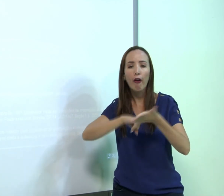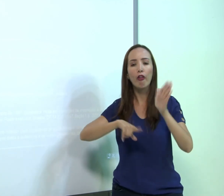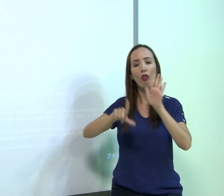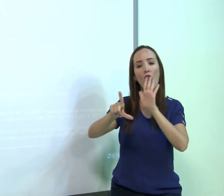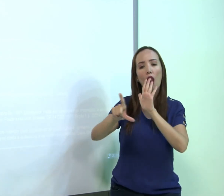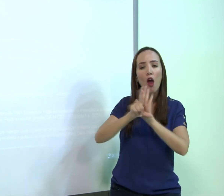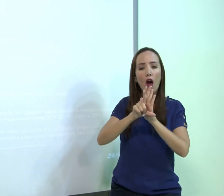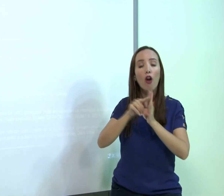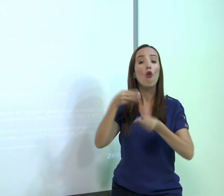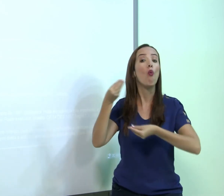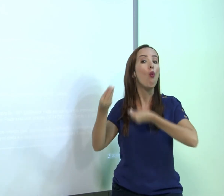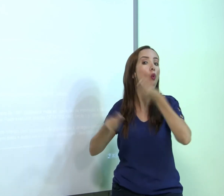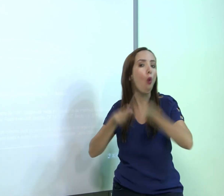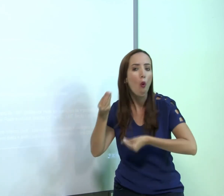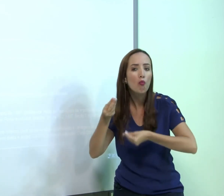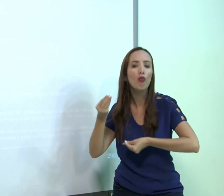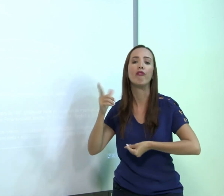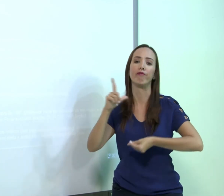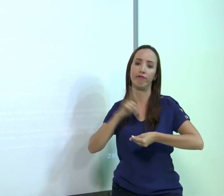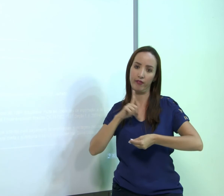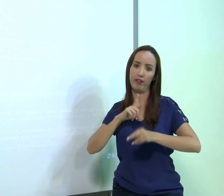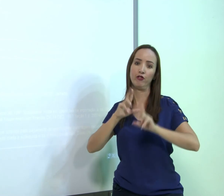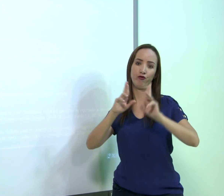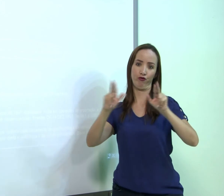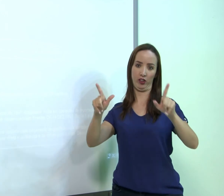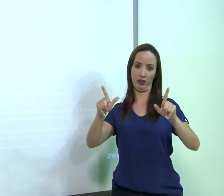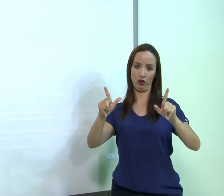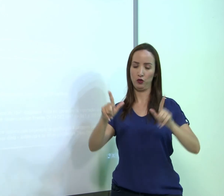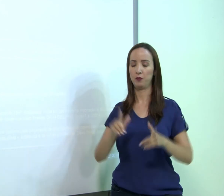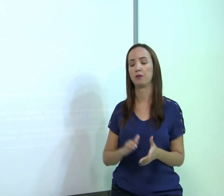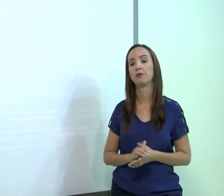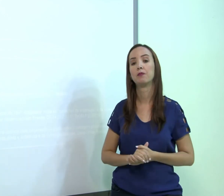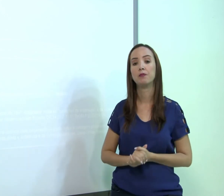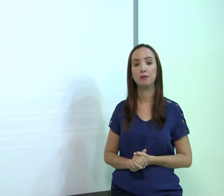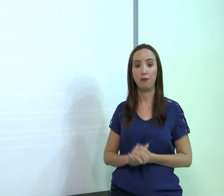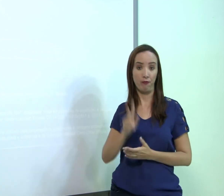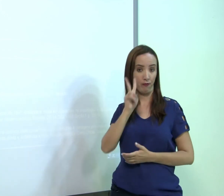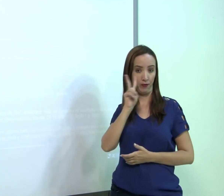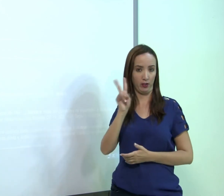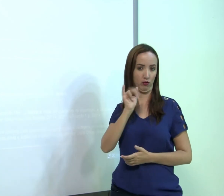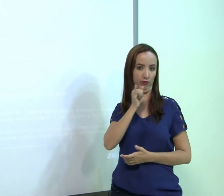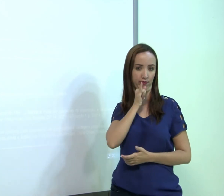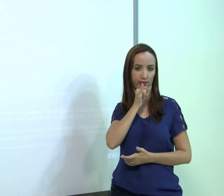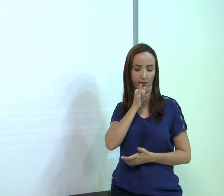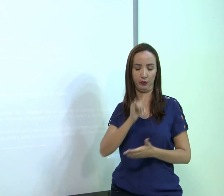Então, vários documentos, leis, dentre outros, são diferentes. Vejam um